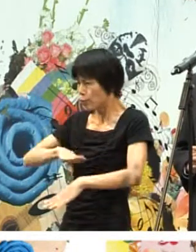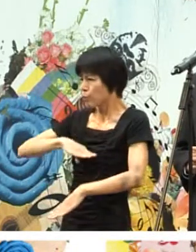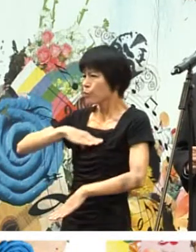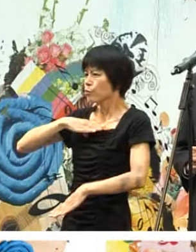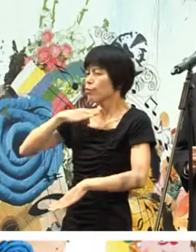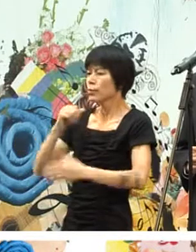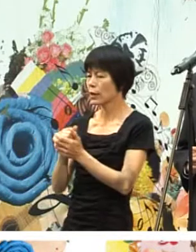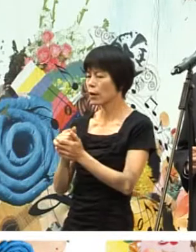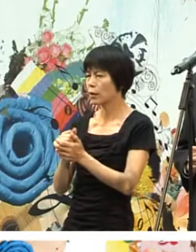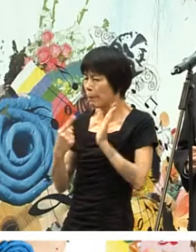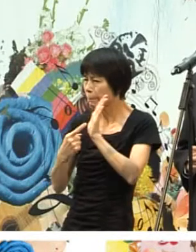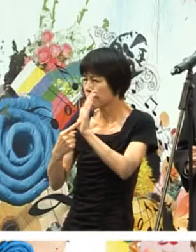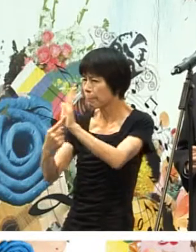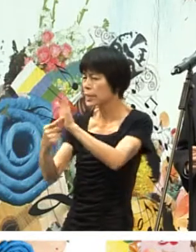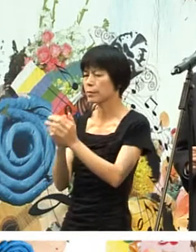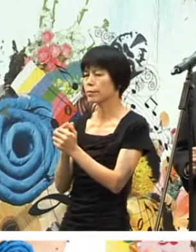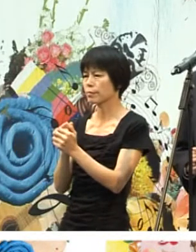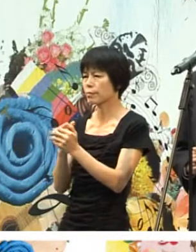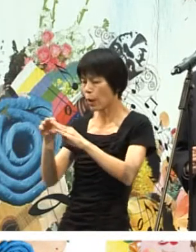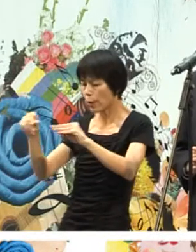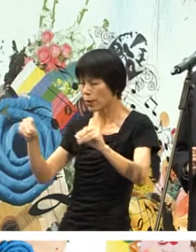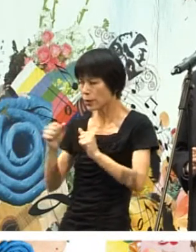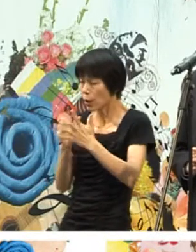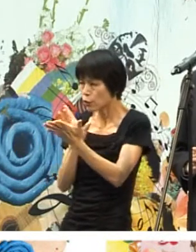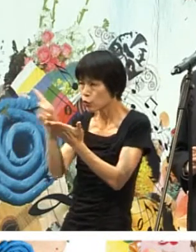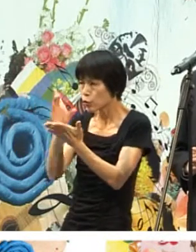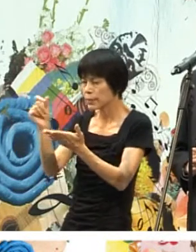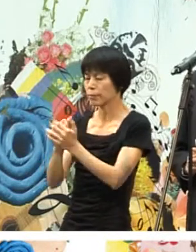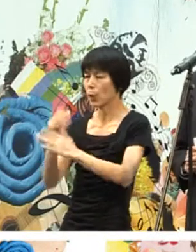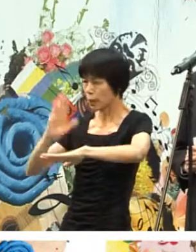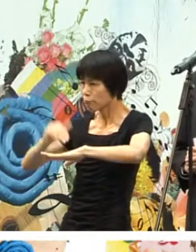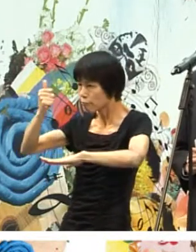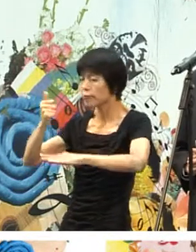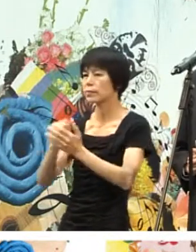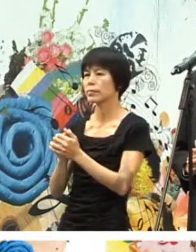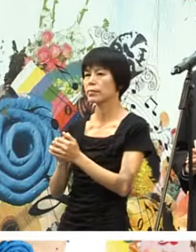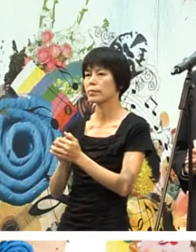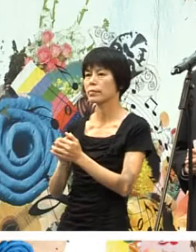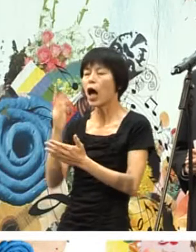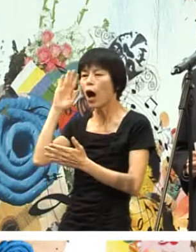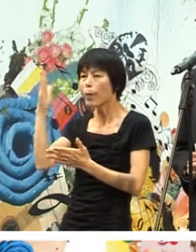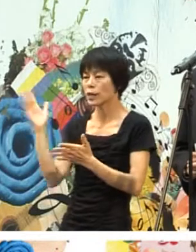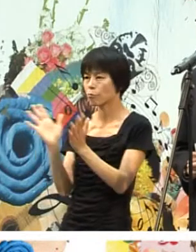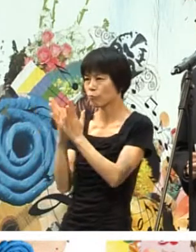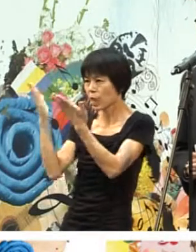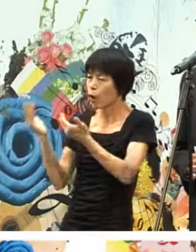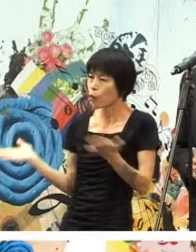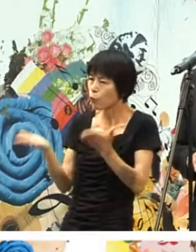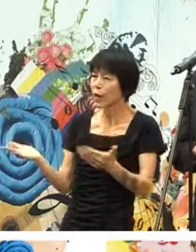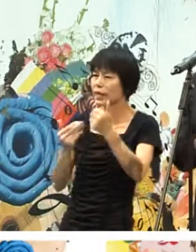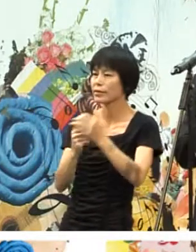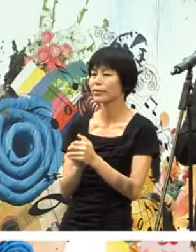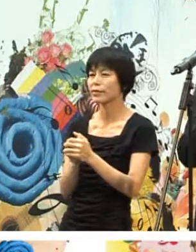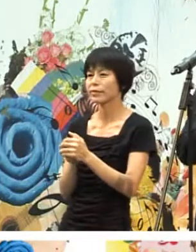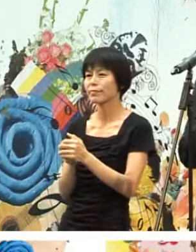可以係表現到佢哋喺呢一方面佢哋嘅專長同埋才能。我喺呢度想大家可唔可以再俾多次掌聲俾佢哋。